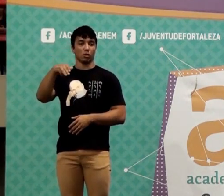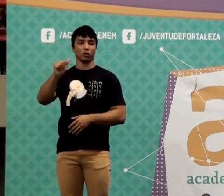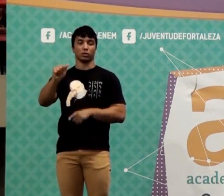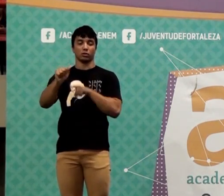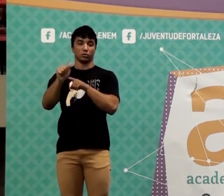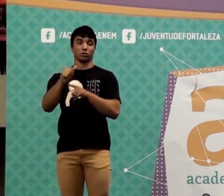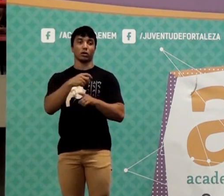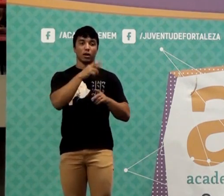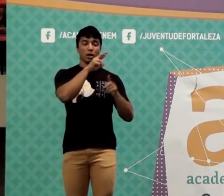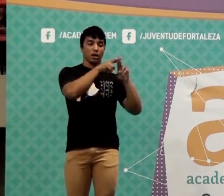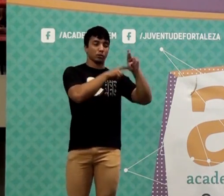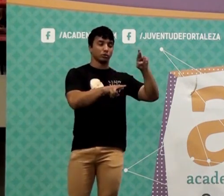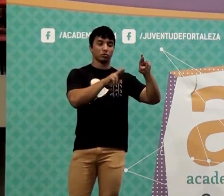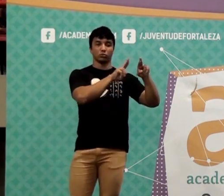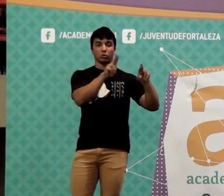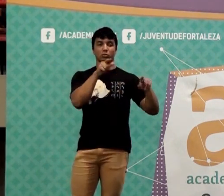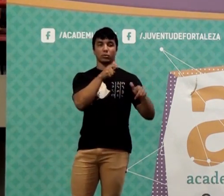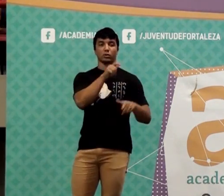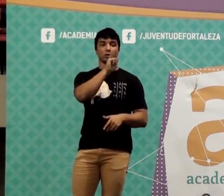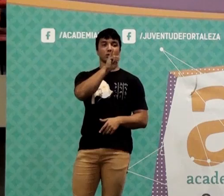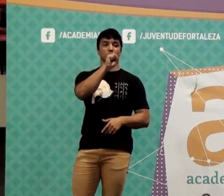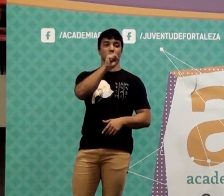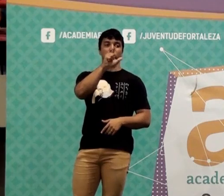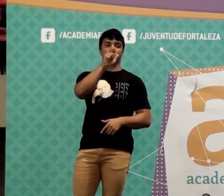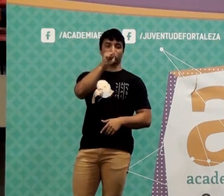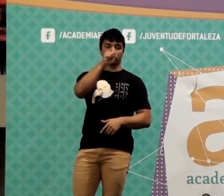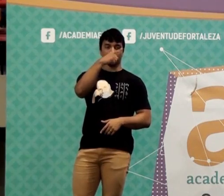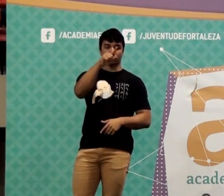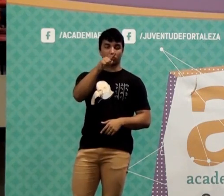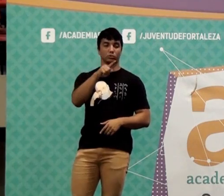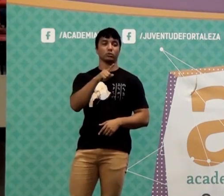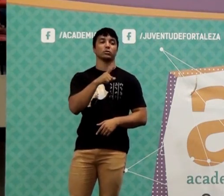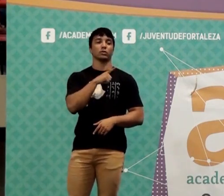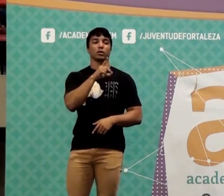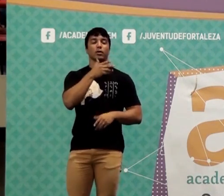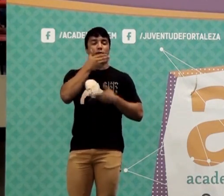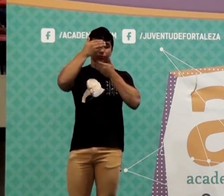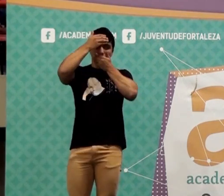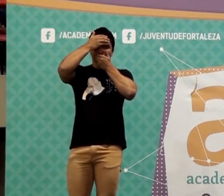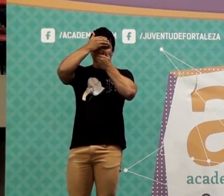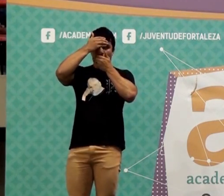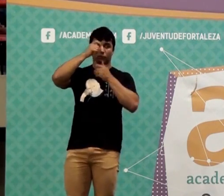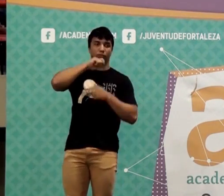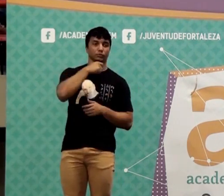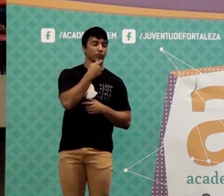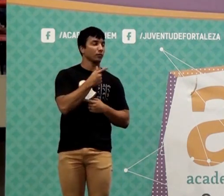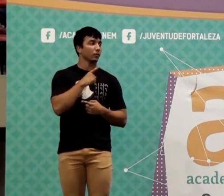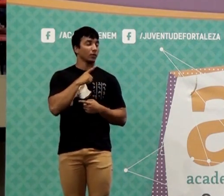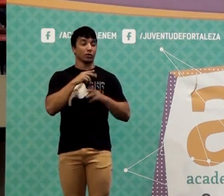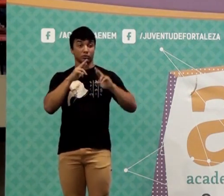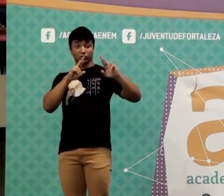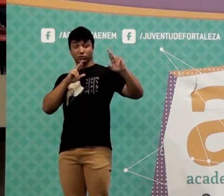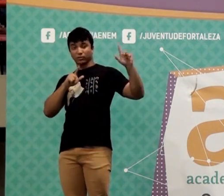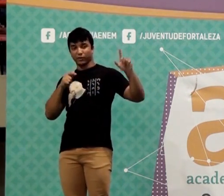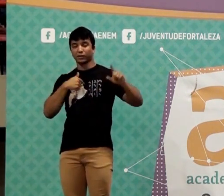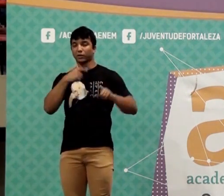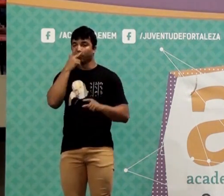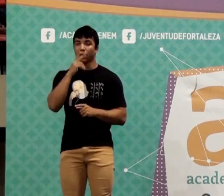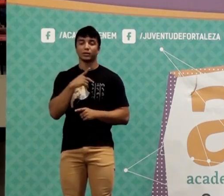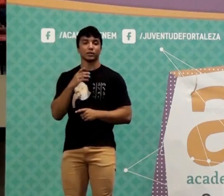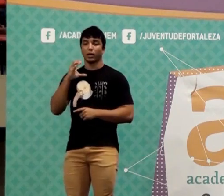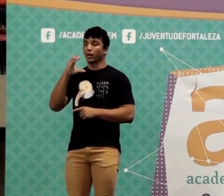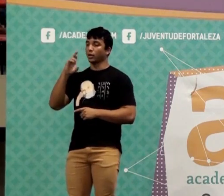produtos árabes vão invadir a Europa. E vai invadir a Europa não só o produto, mas a língua árabe, a cultura